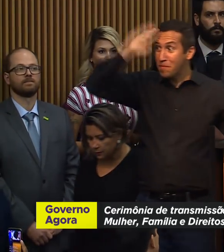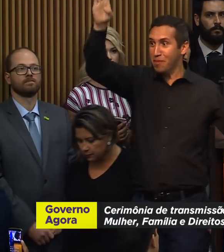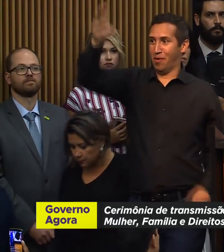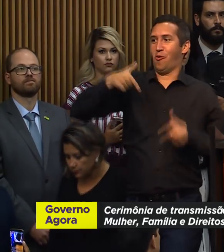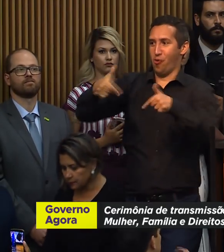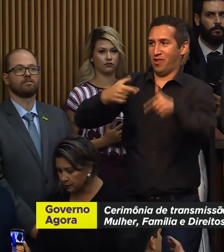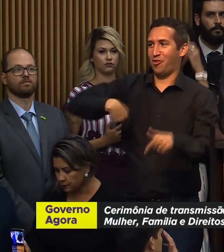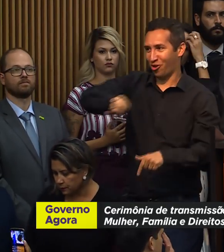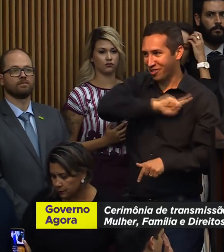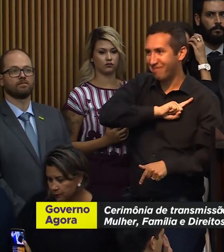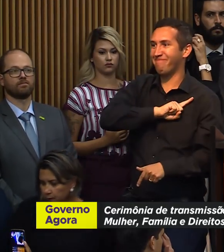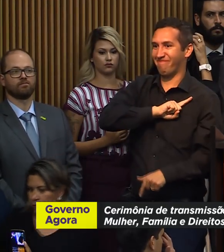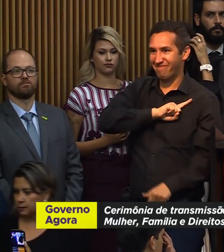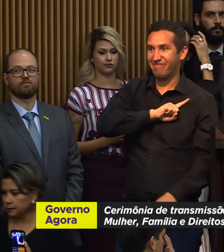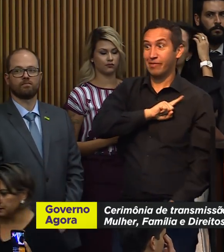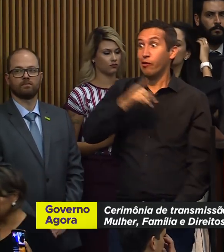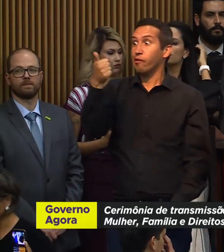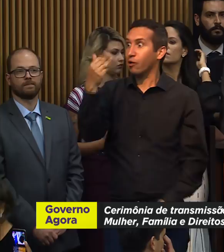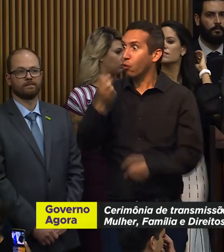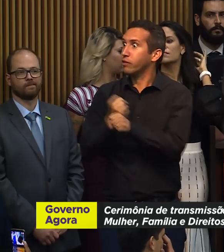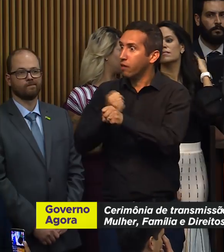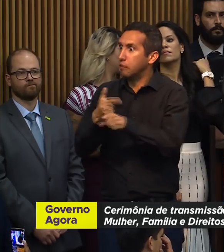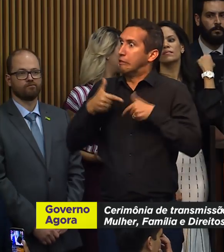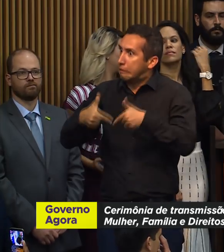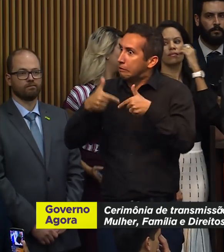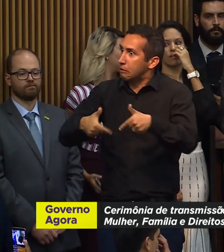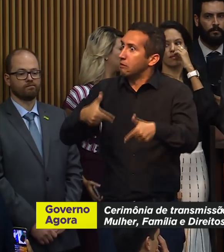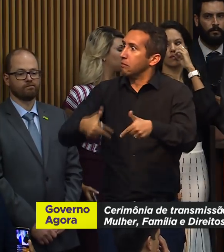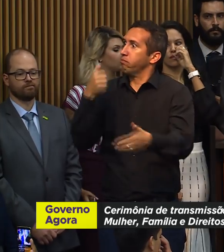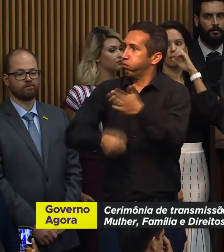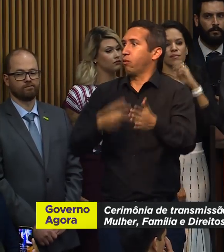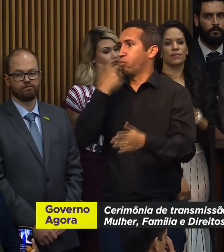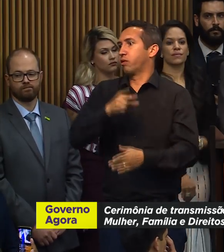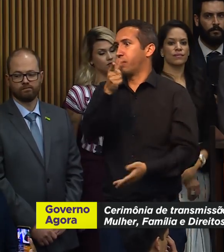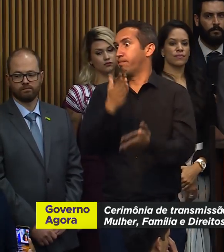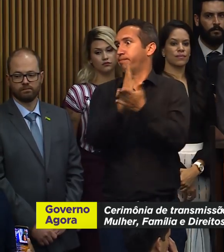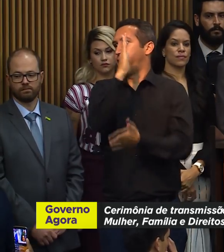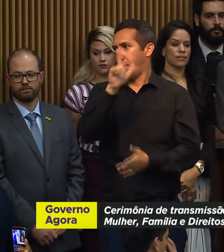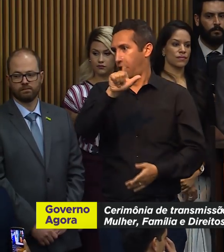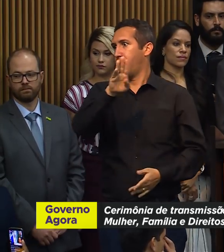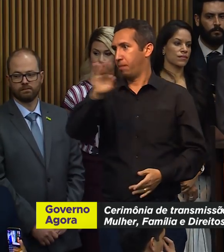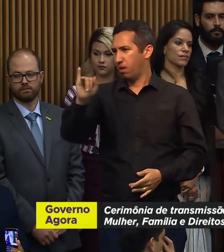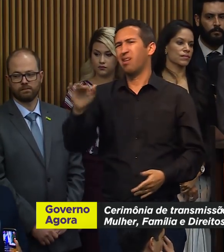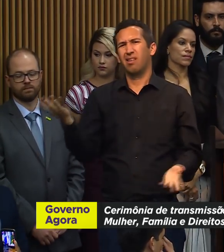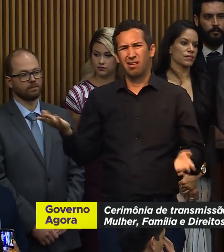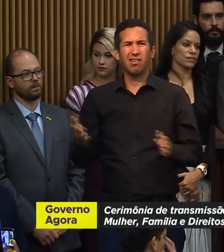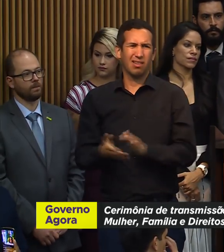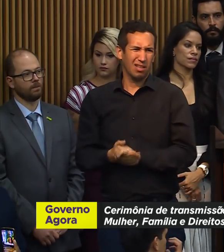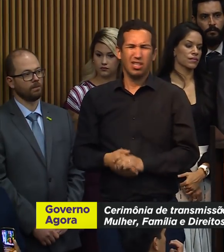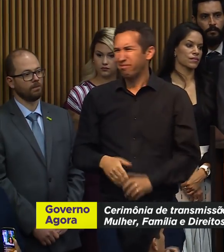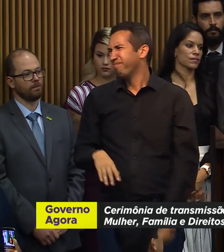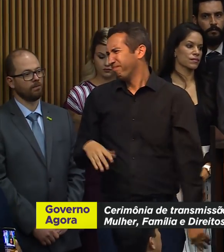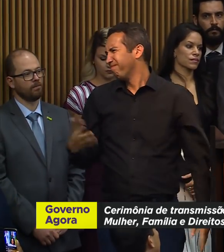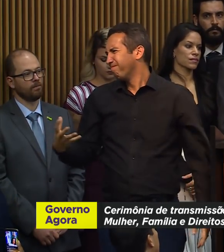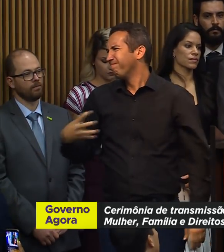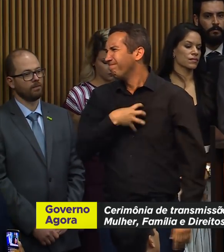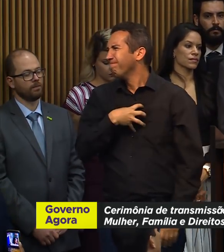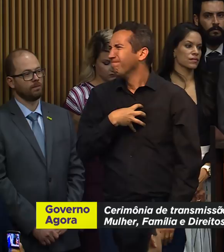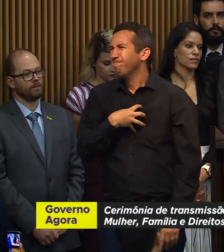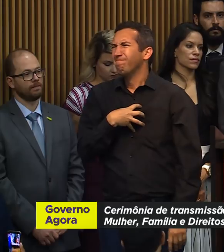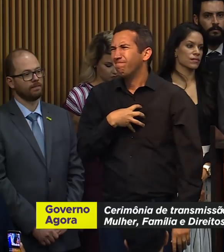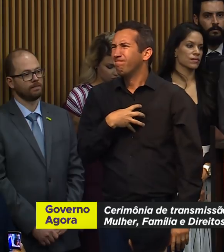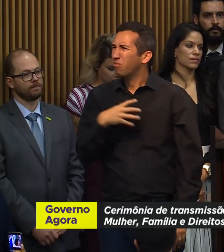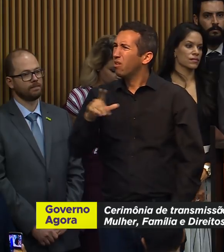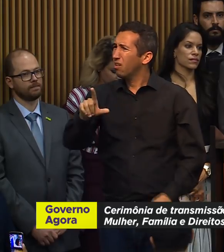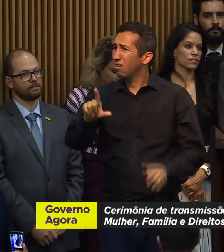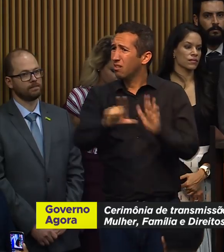14 anos para a gente aprovar a LBI no Congresso Nacional. Chega a doer falar isso para vocês. Uma lei